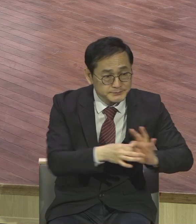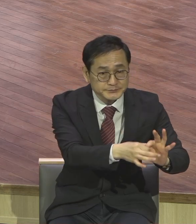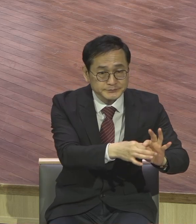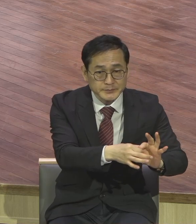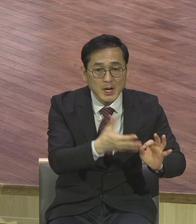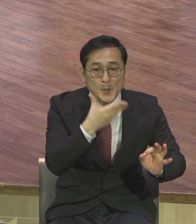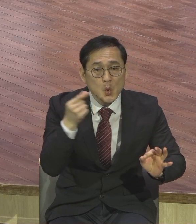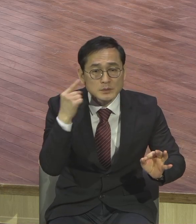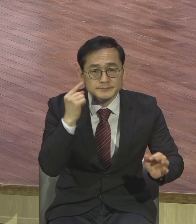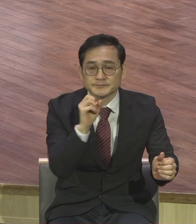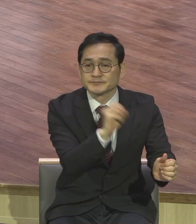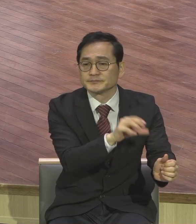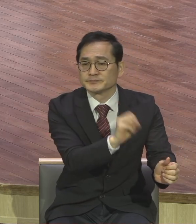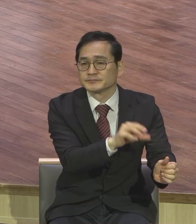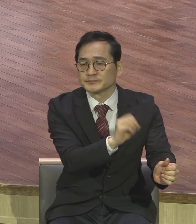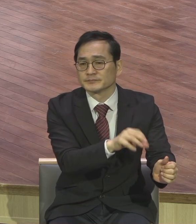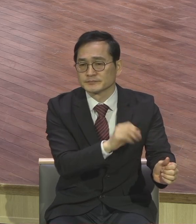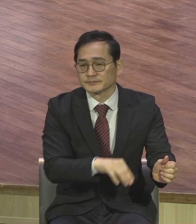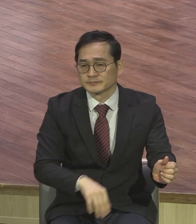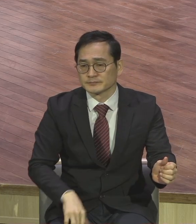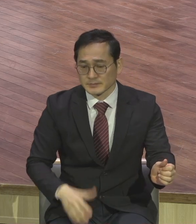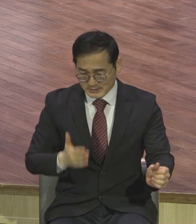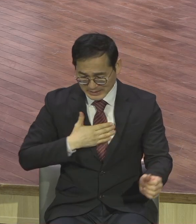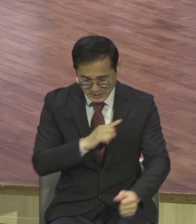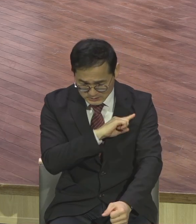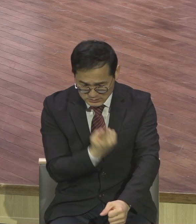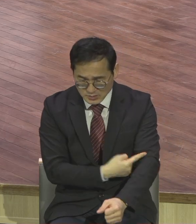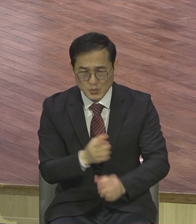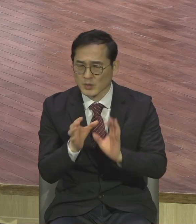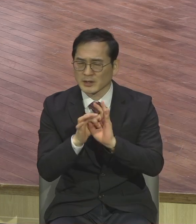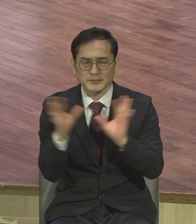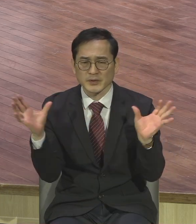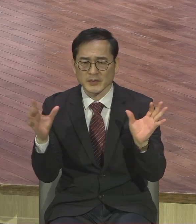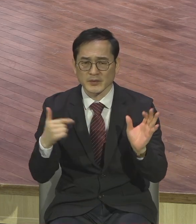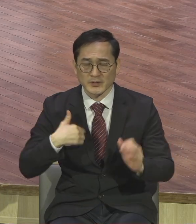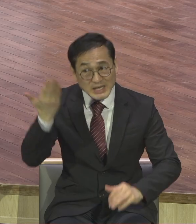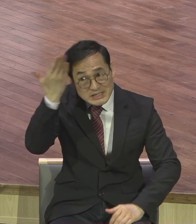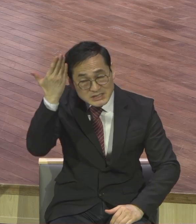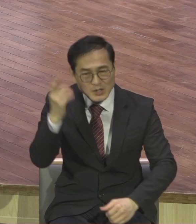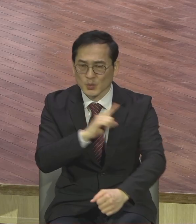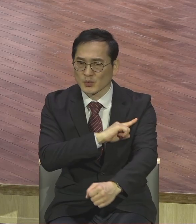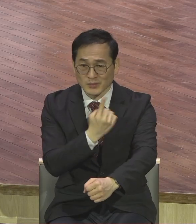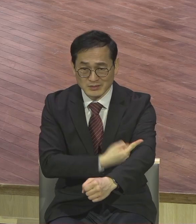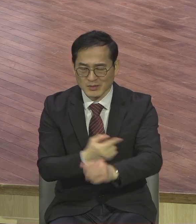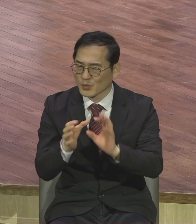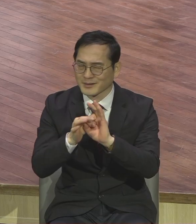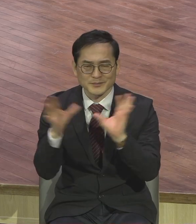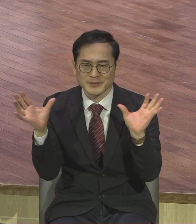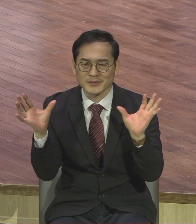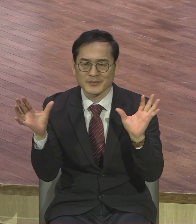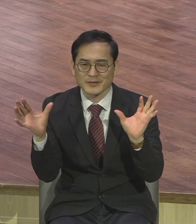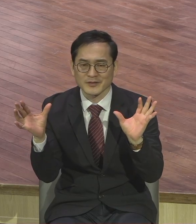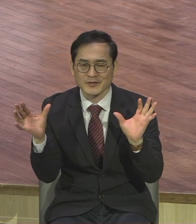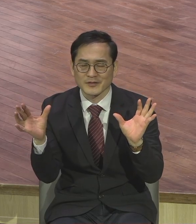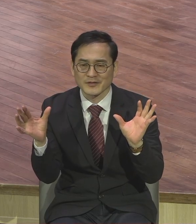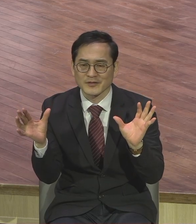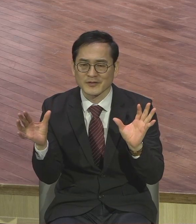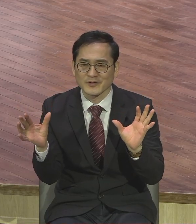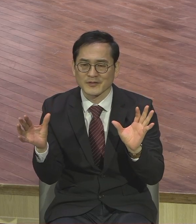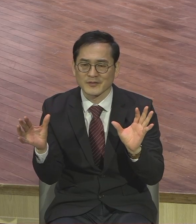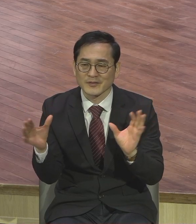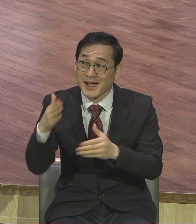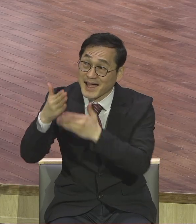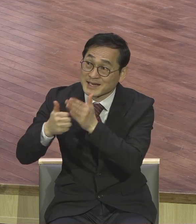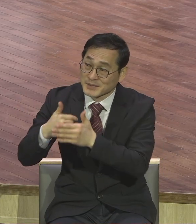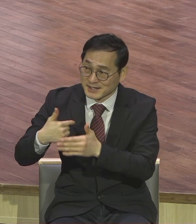내 말 잘하고 못하는 것 상관없이 내 수준과 상관없이 그 시간에